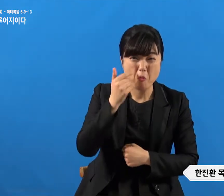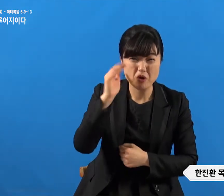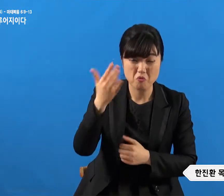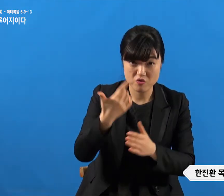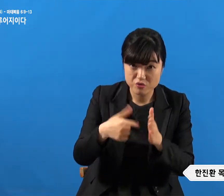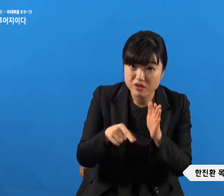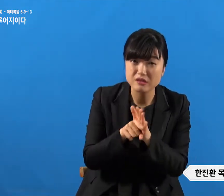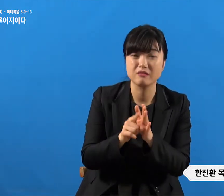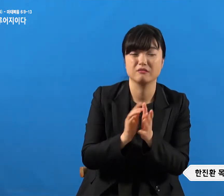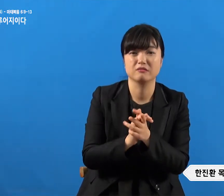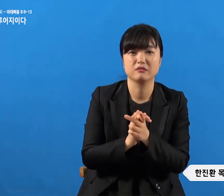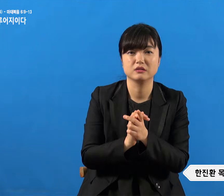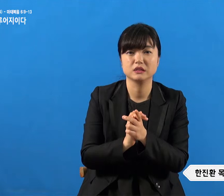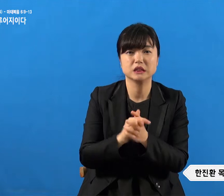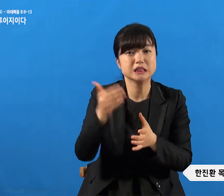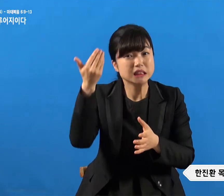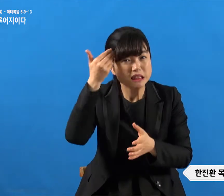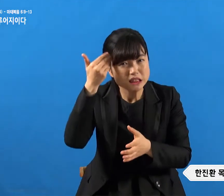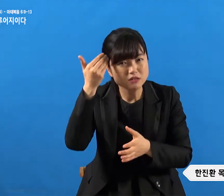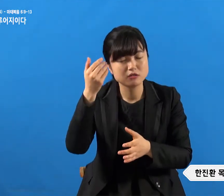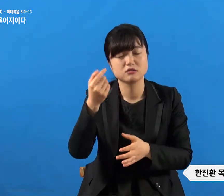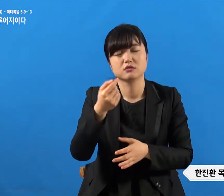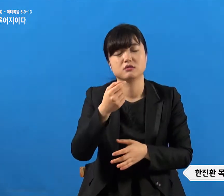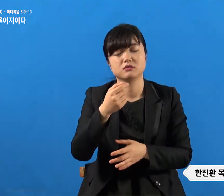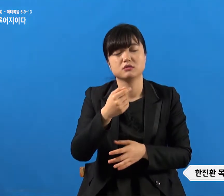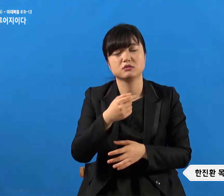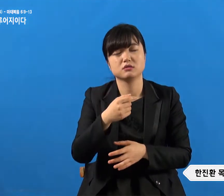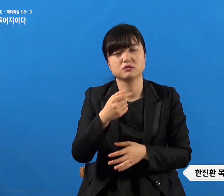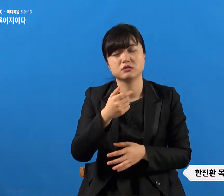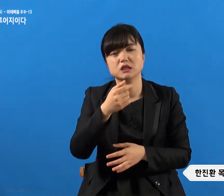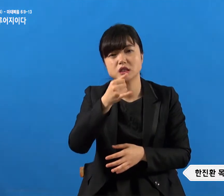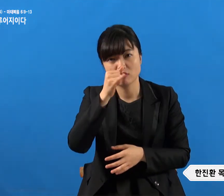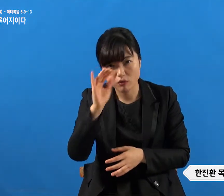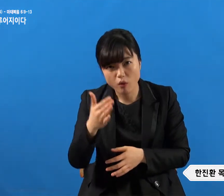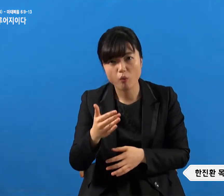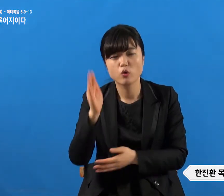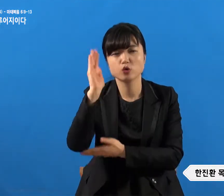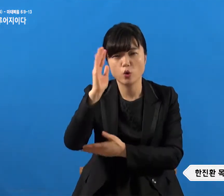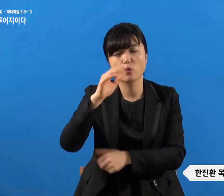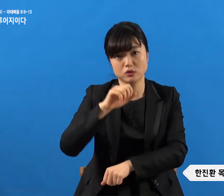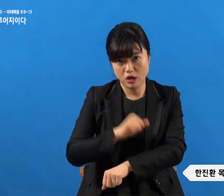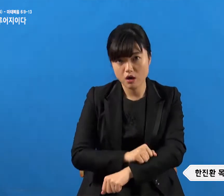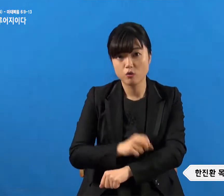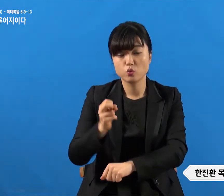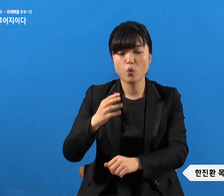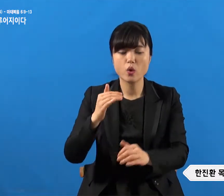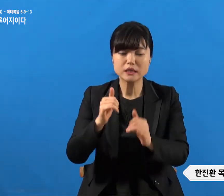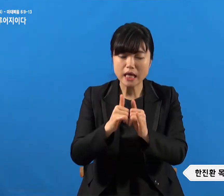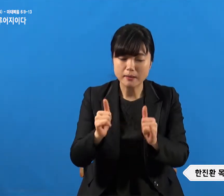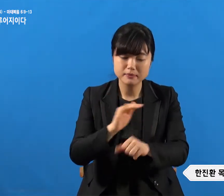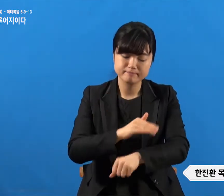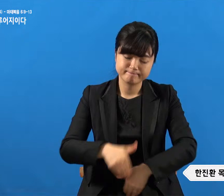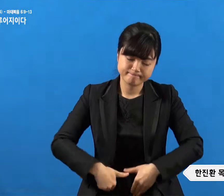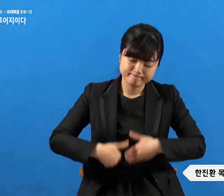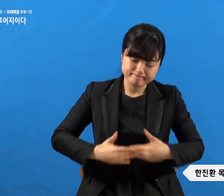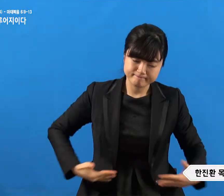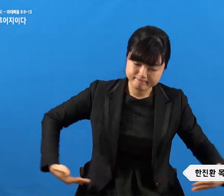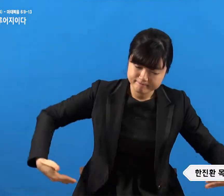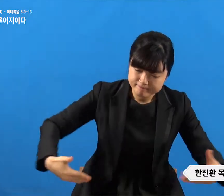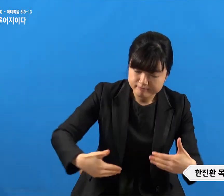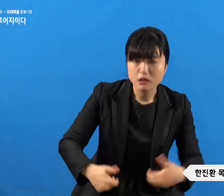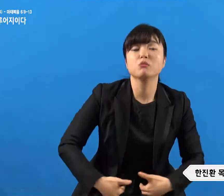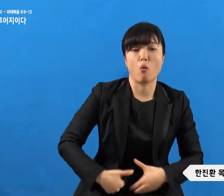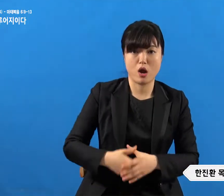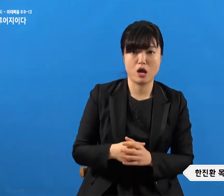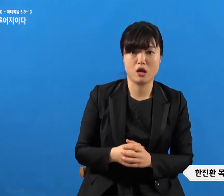목사가 되기 위해서는 지적인 은사도 있어야 되고 설교의 은사도 있어야 되고 사람들을 따뜻하게 품어 안을